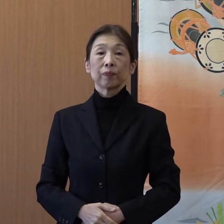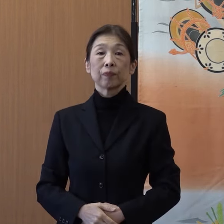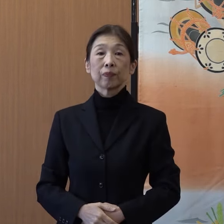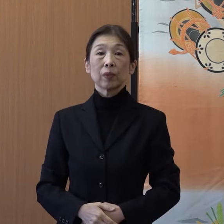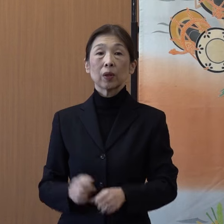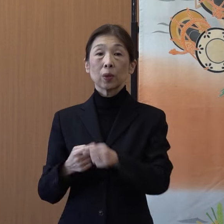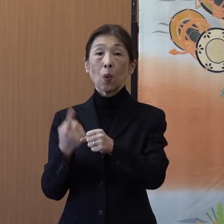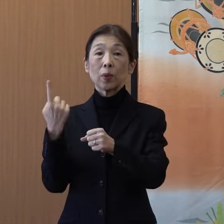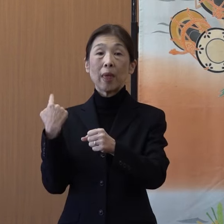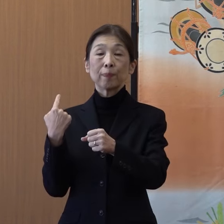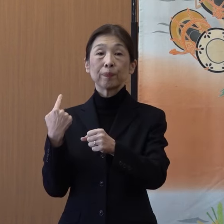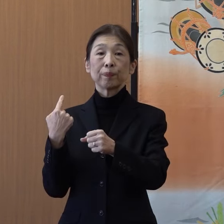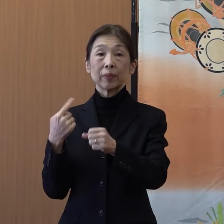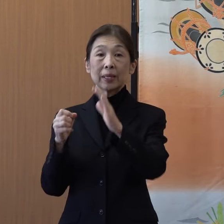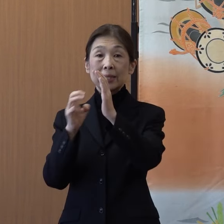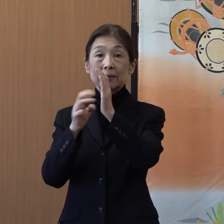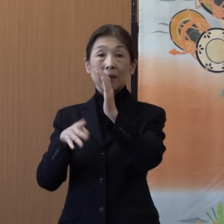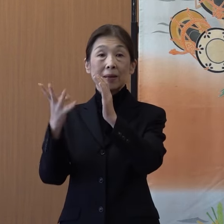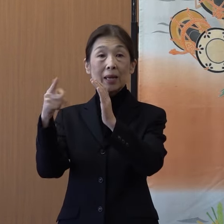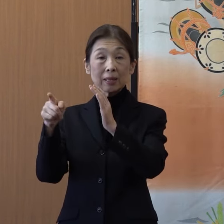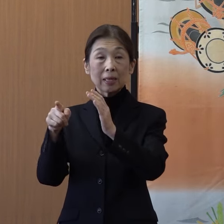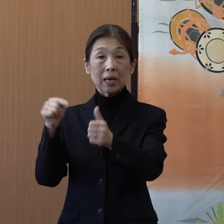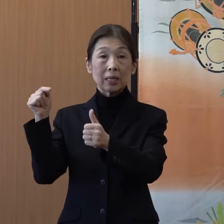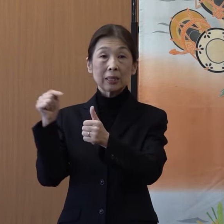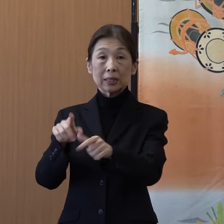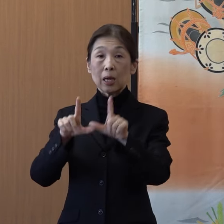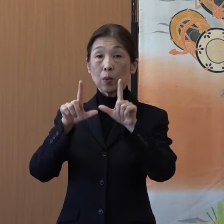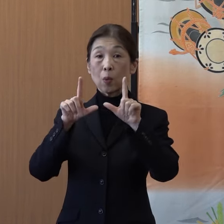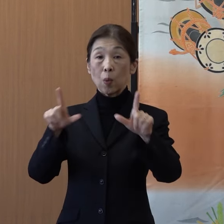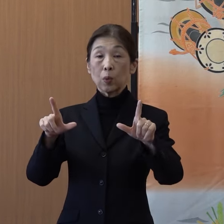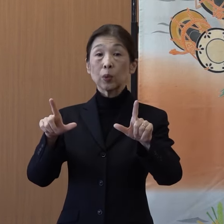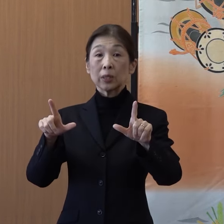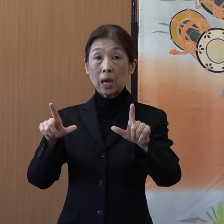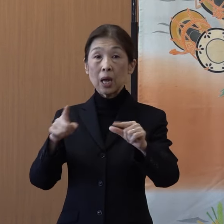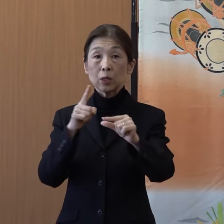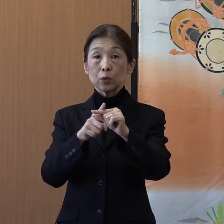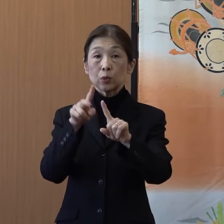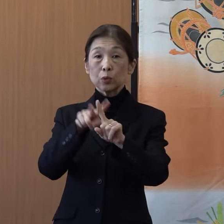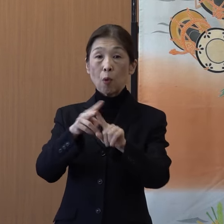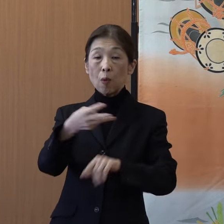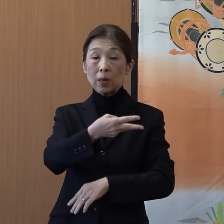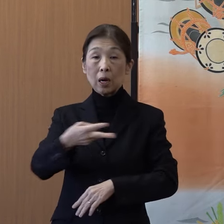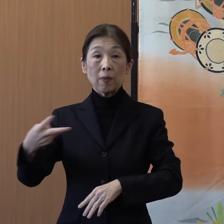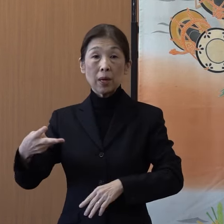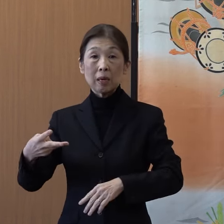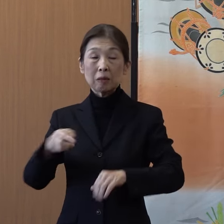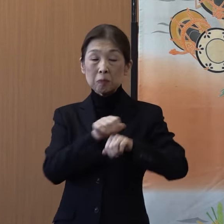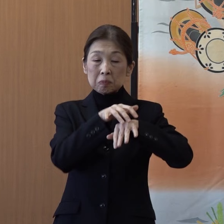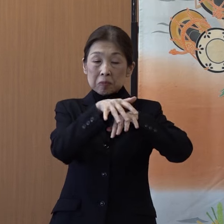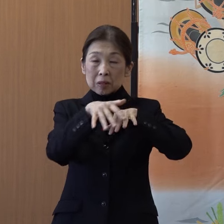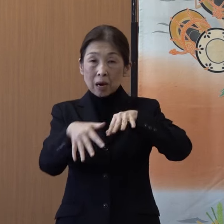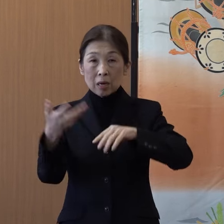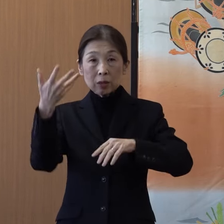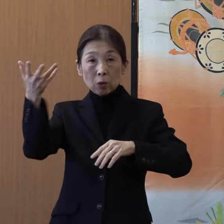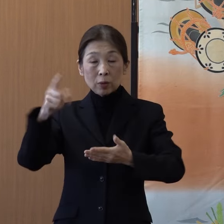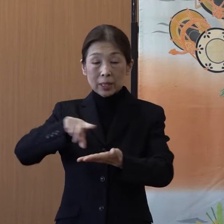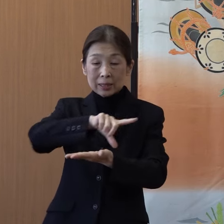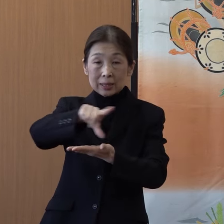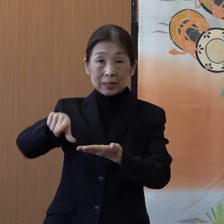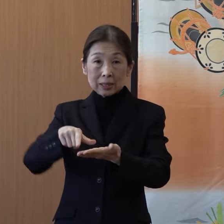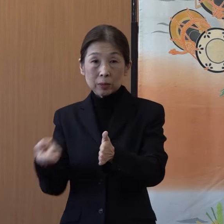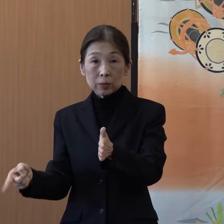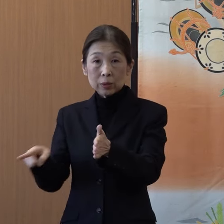年石川県が指定公表した中小河川の洪水浸水想定区域を追加